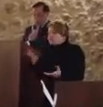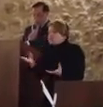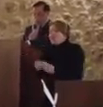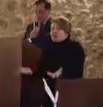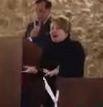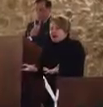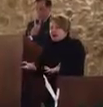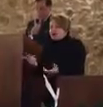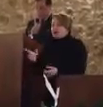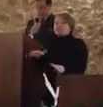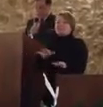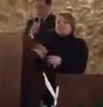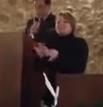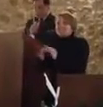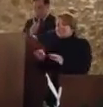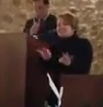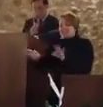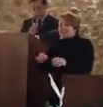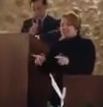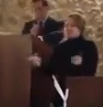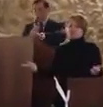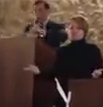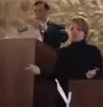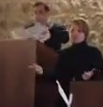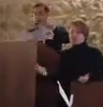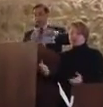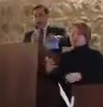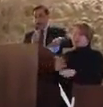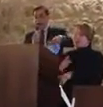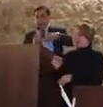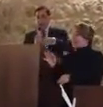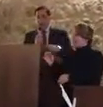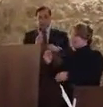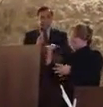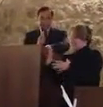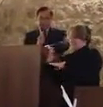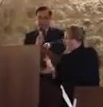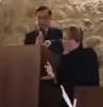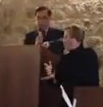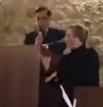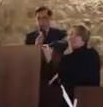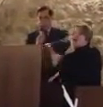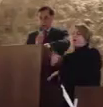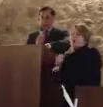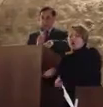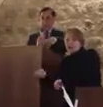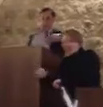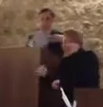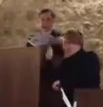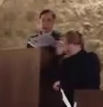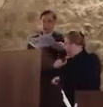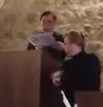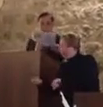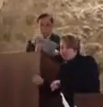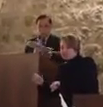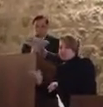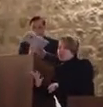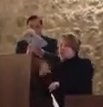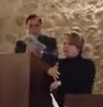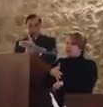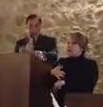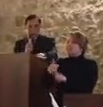strategia, siamo passati dall'ingerenza democratica all'indifferenza democratica. Allora